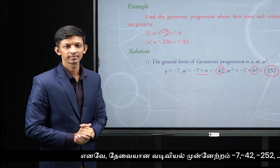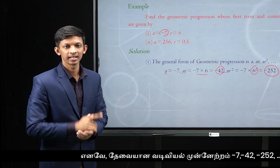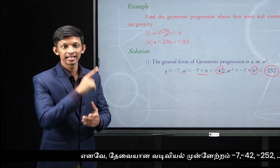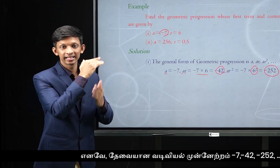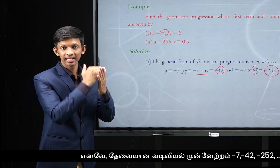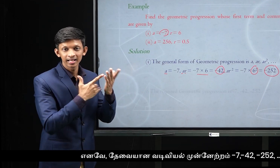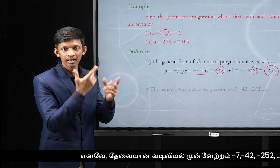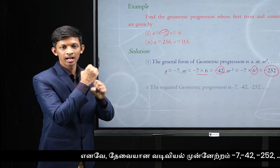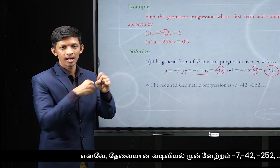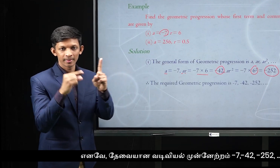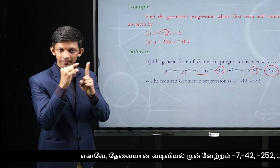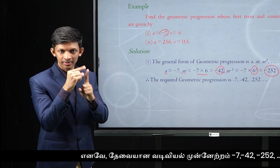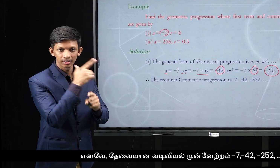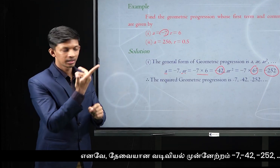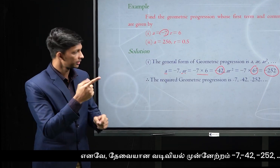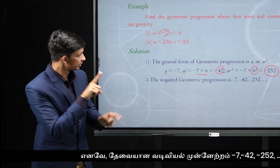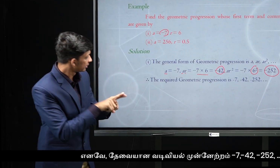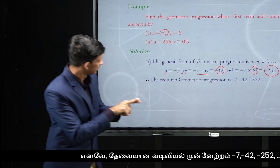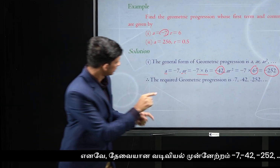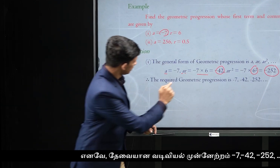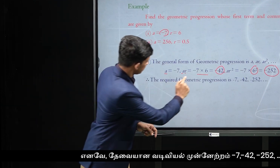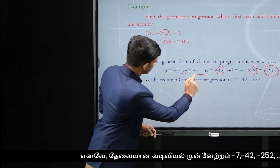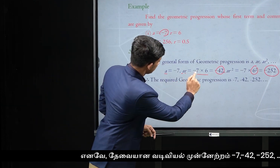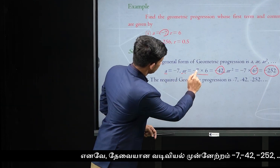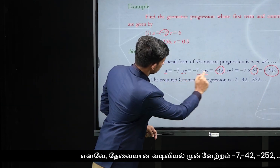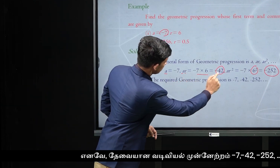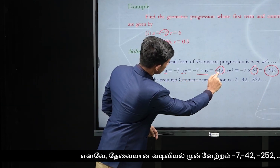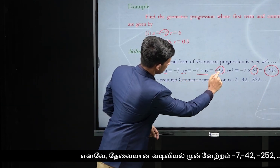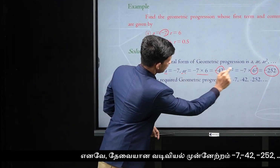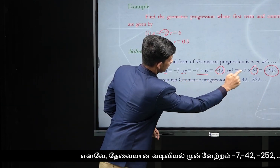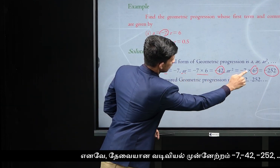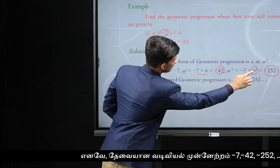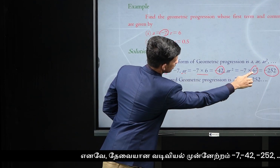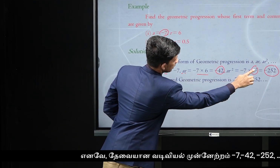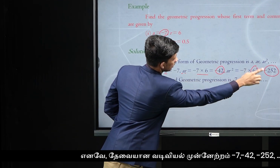எனவே தேவையான வடிவியல் முன்னேற்றம் -7 -42